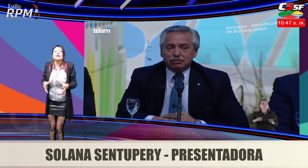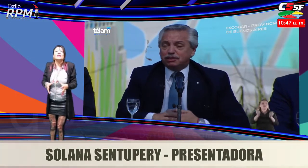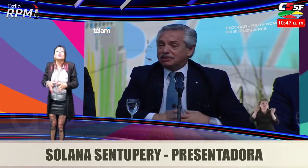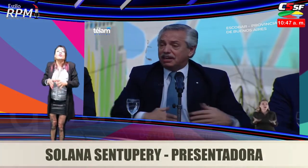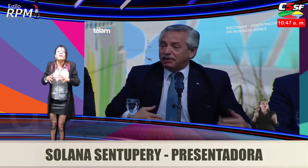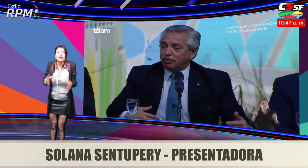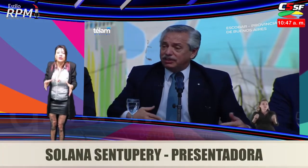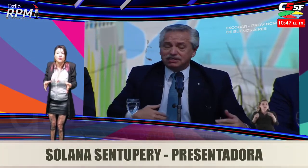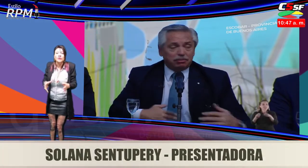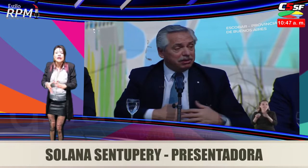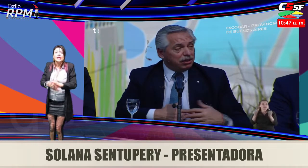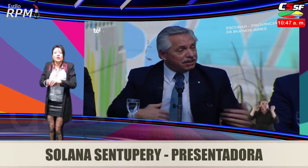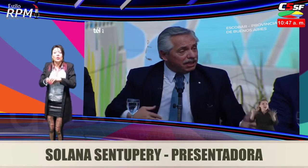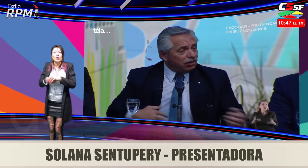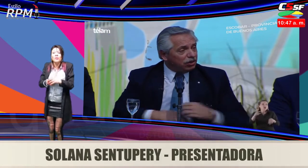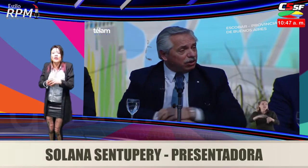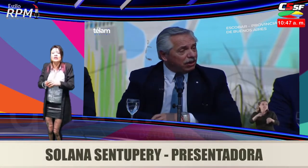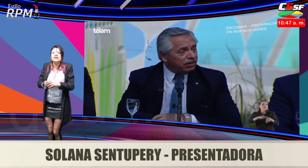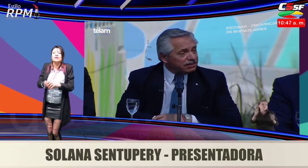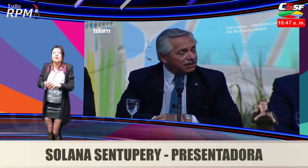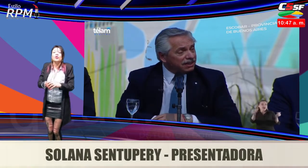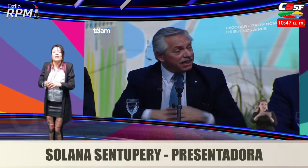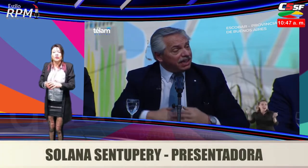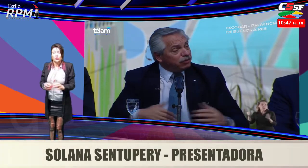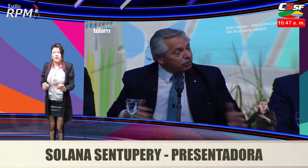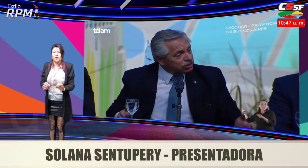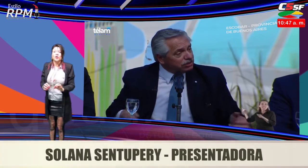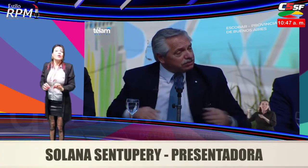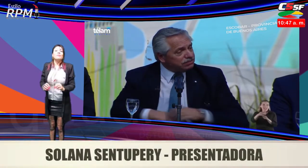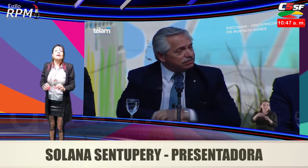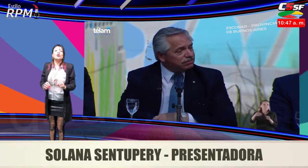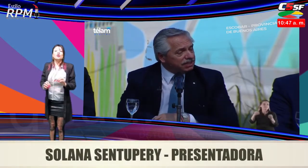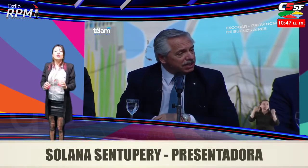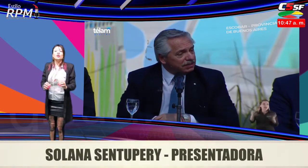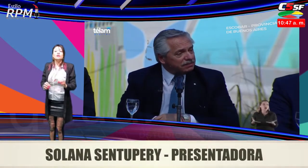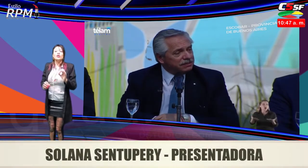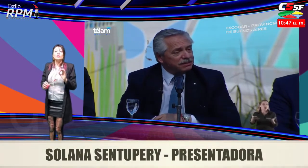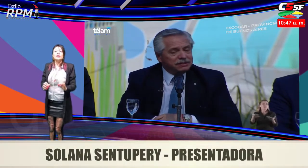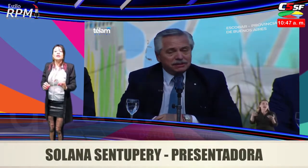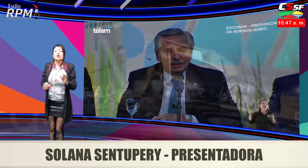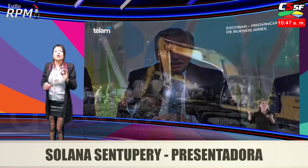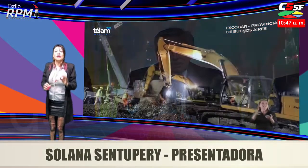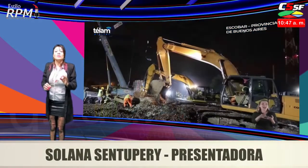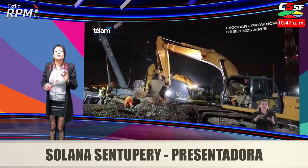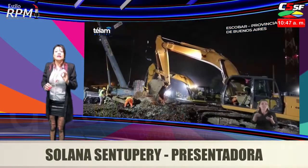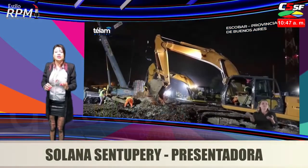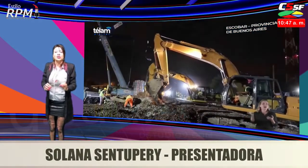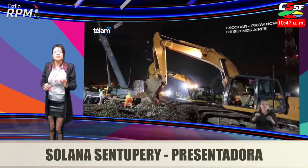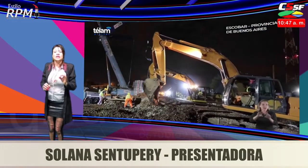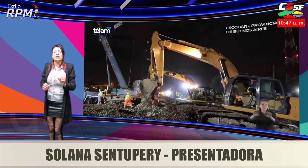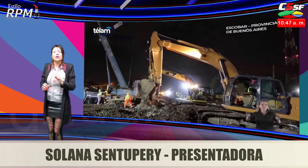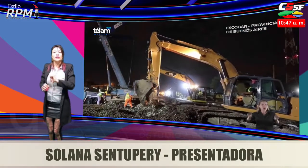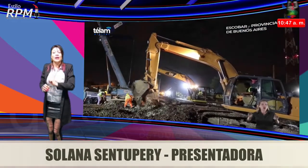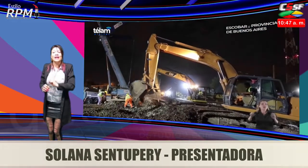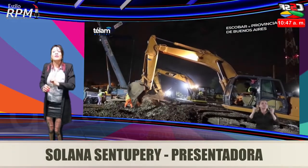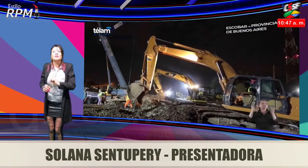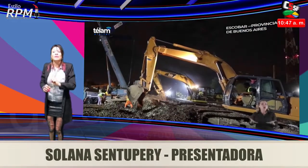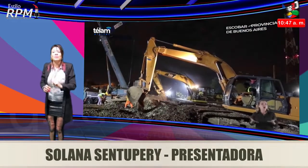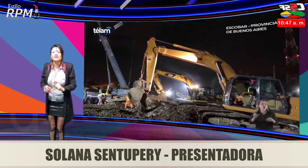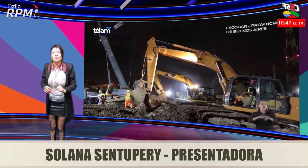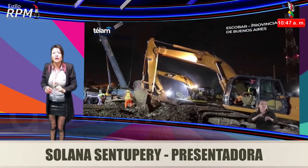ingreso fijo. Estoy preocupado y me estoy ocupando por eso. Pero no olviden lo que hemos hecho, dijo al inaugurar el